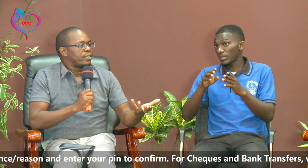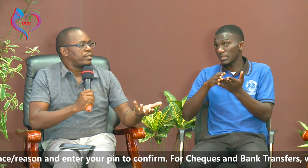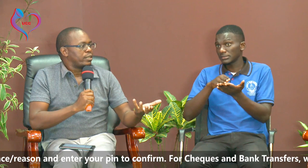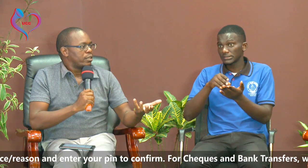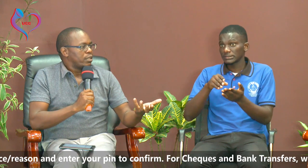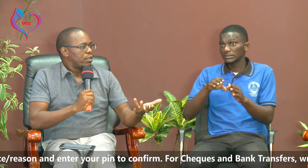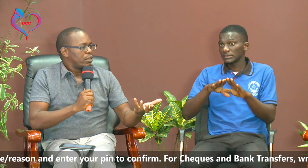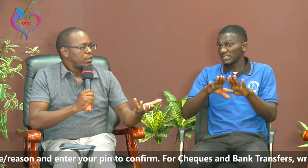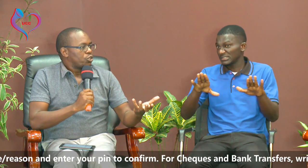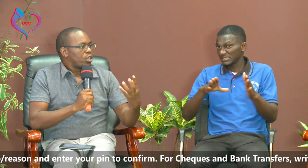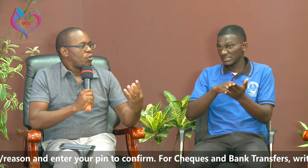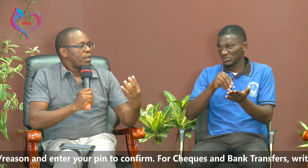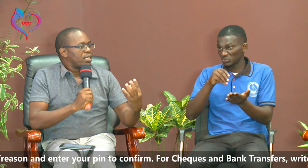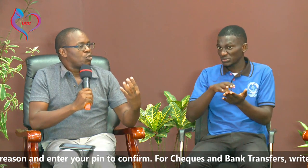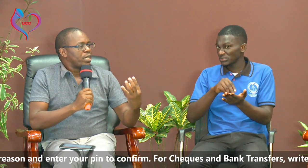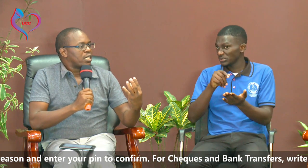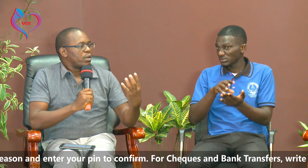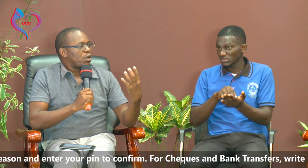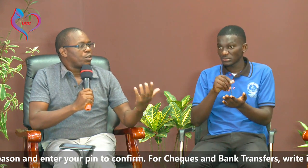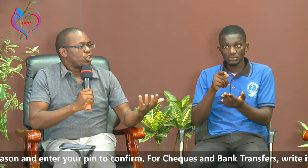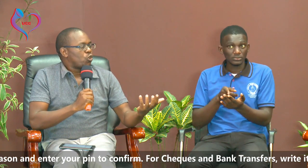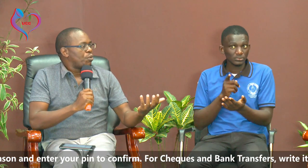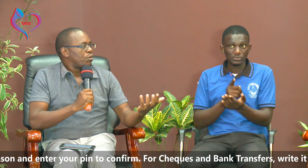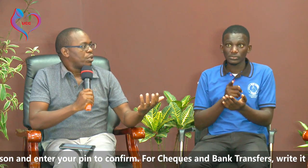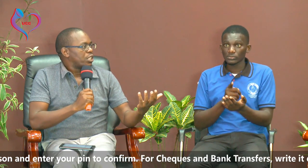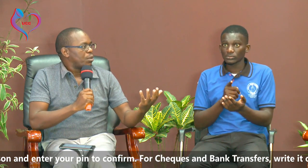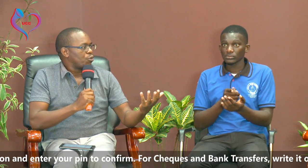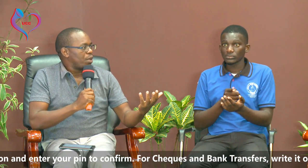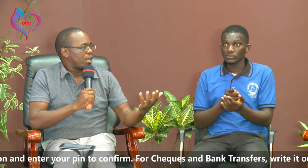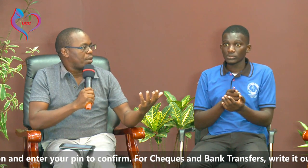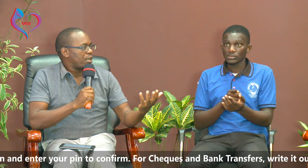seat. Choke bumba lyerimu balisaze bakola one ekikopo. Ekigenda mu nyumba ya Kabaka.